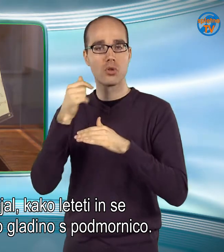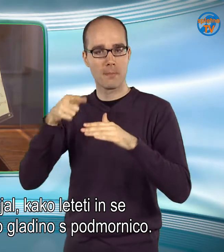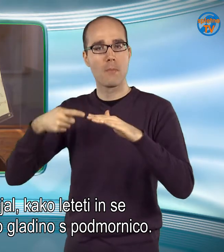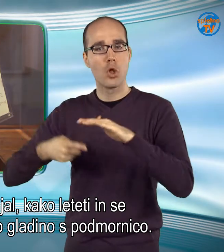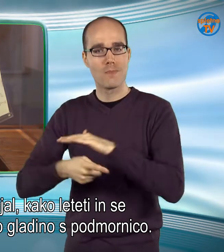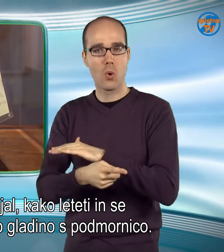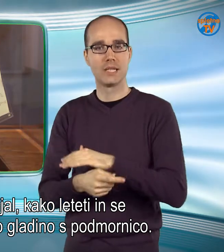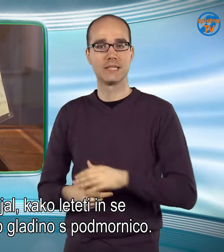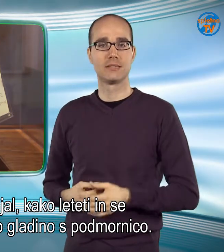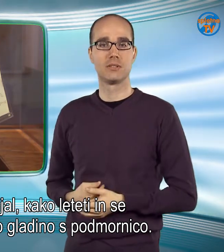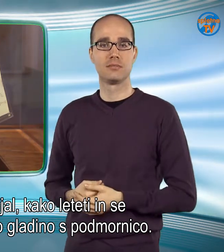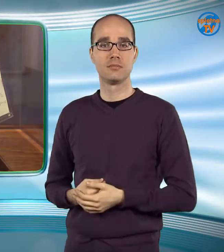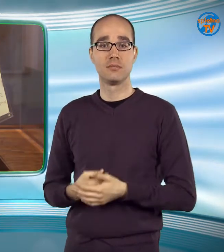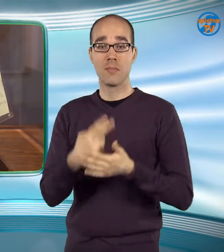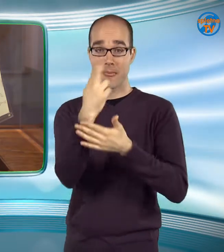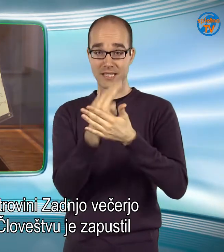s podmornico.